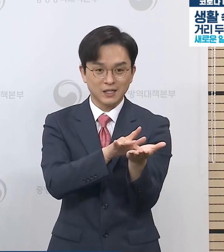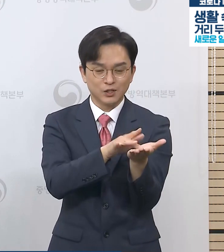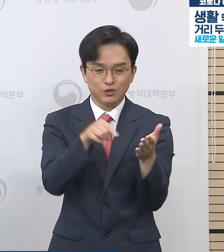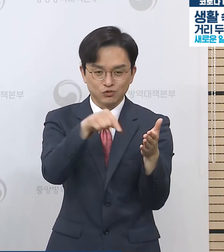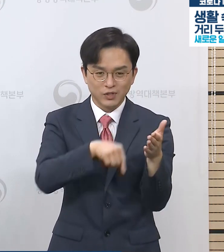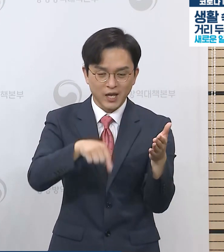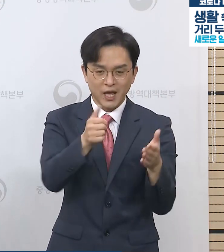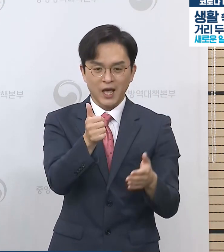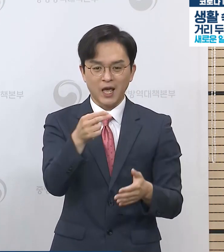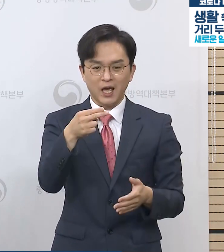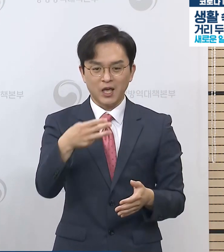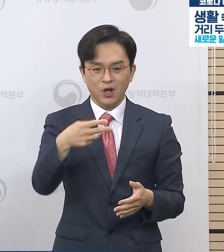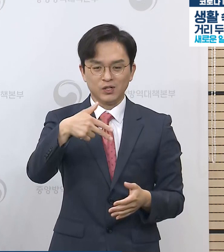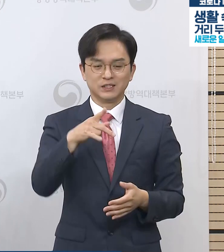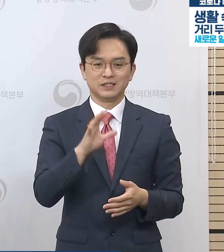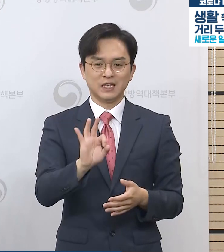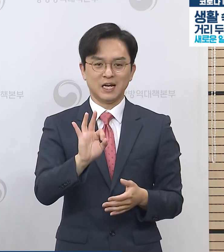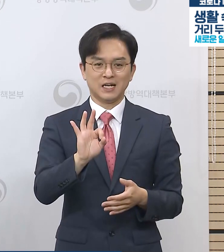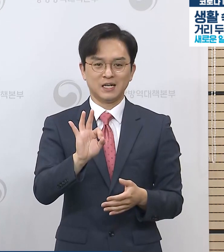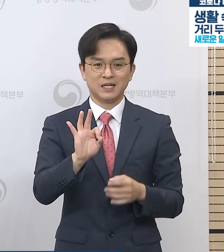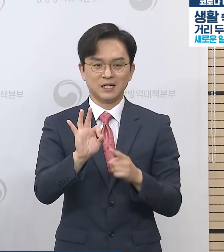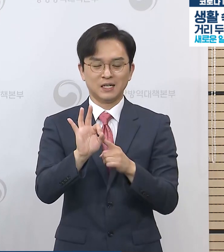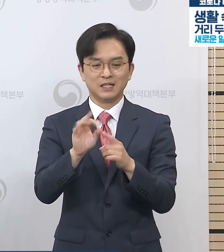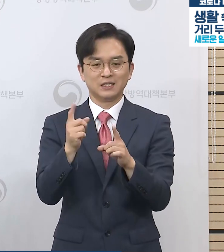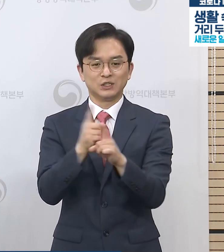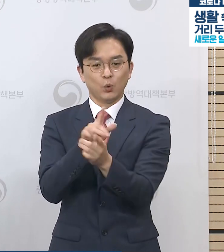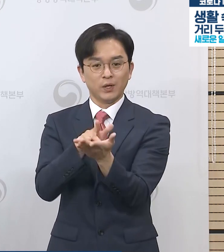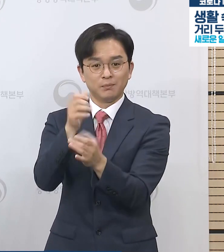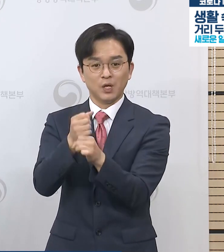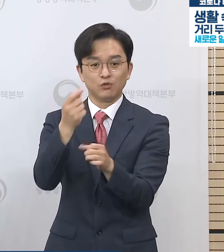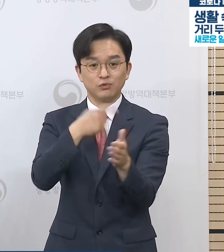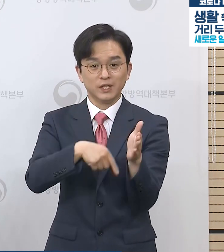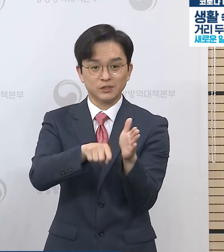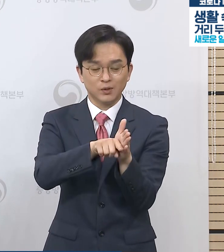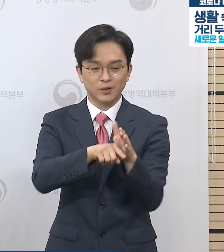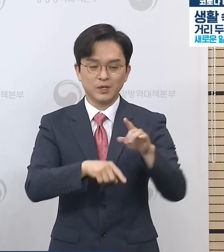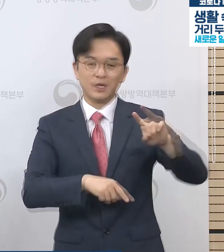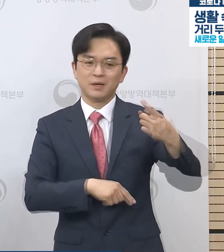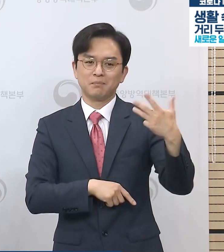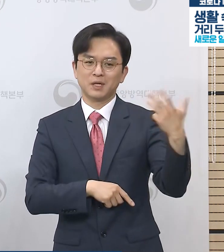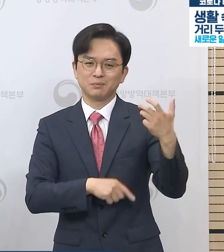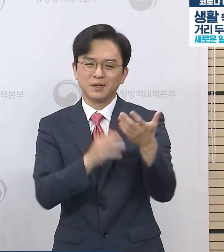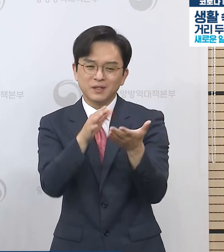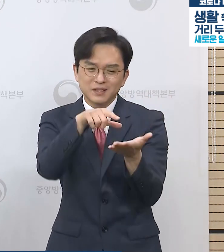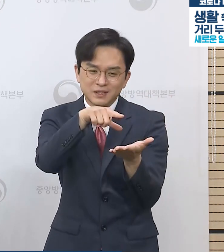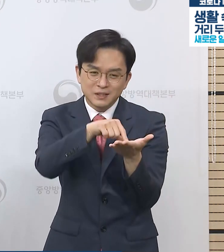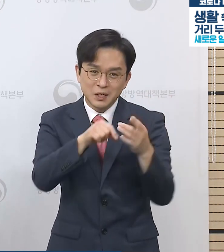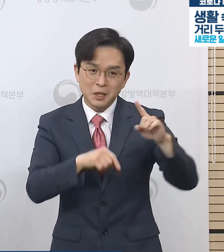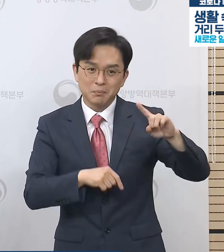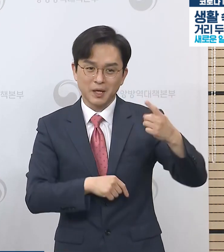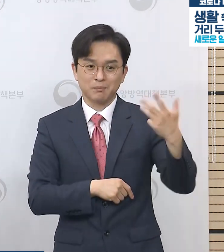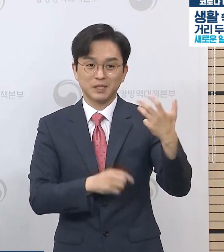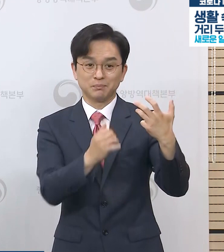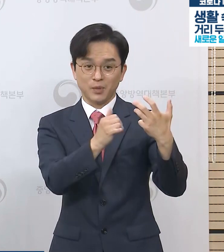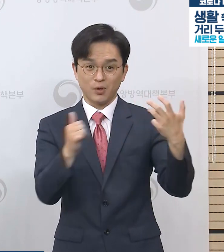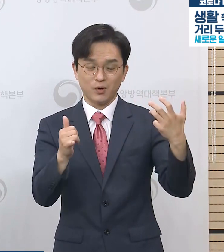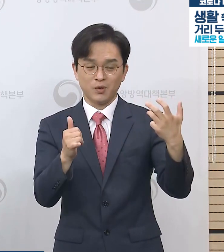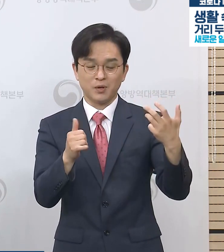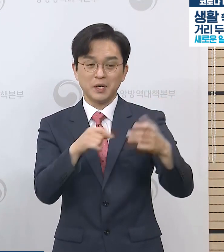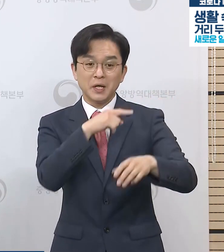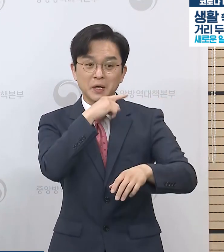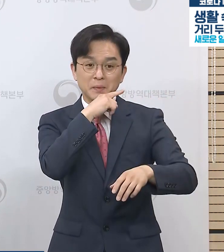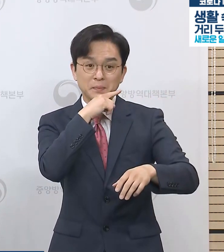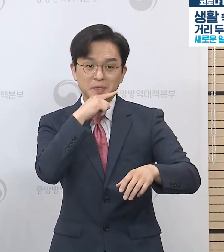모두 185명의 완치자께서 혈장 공여 의사를 밝혀주신 데 대해서